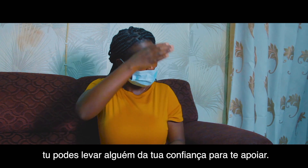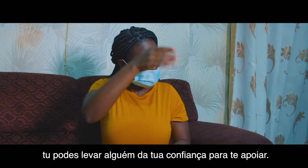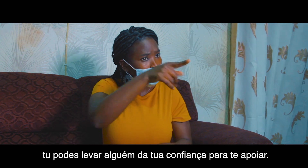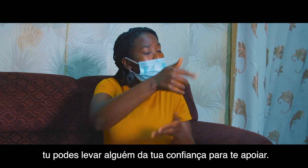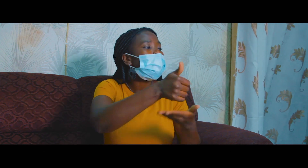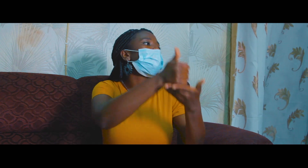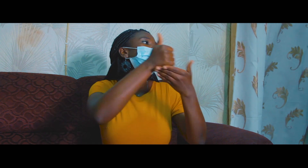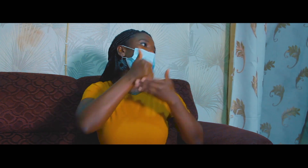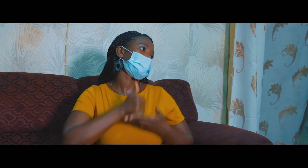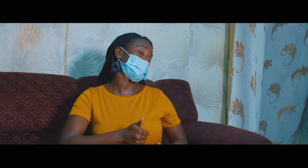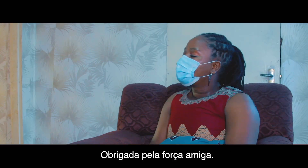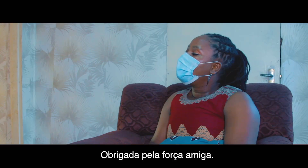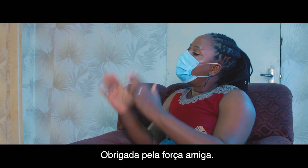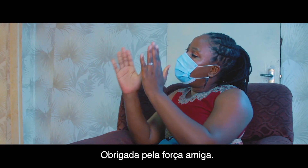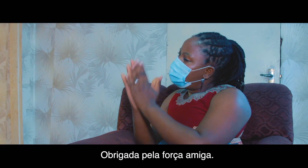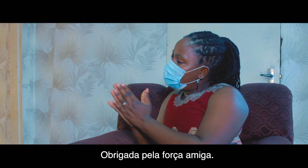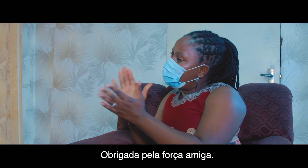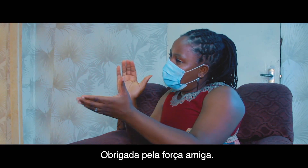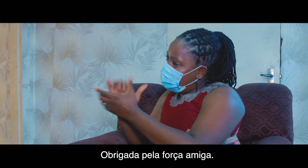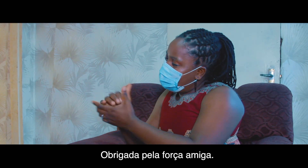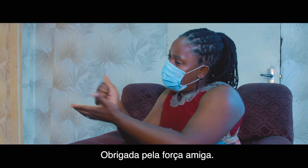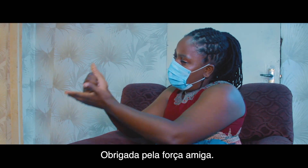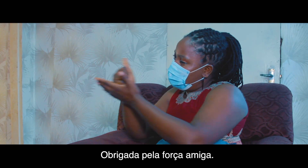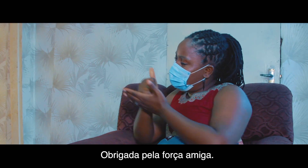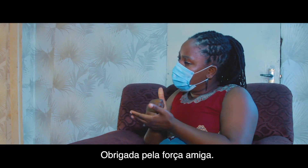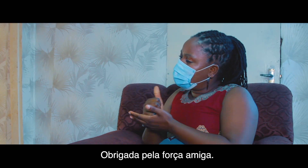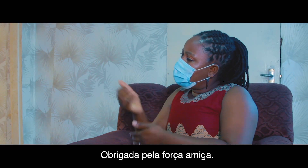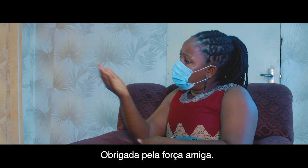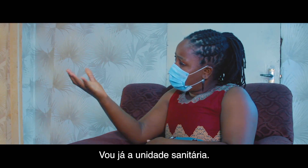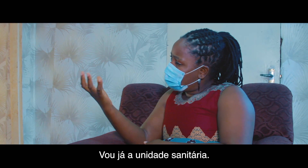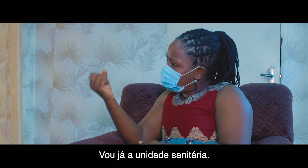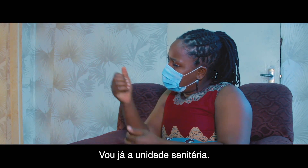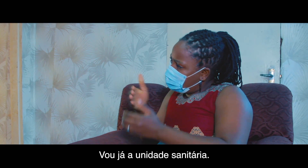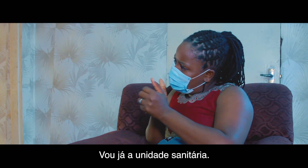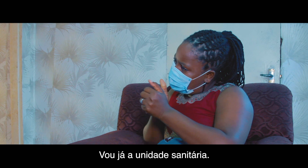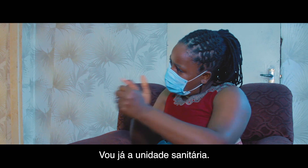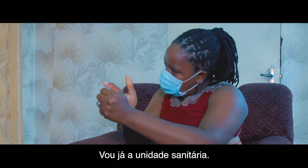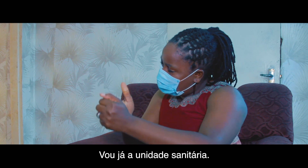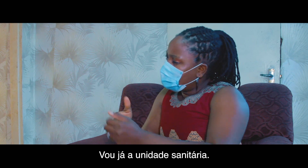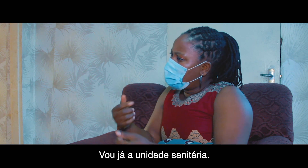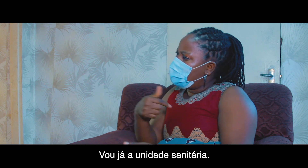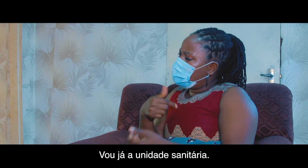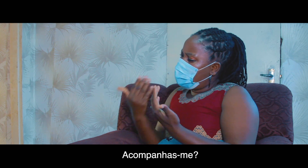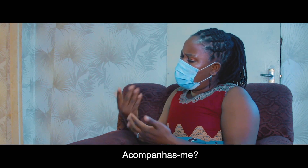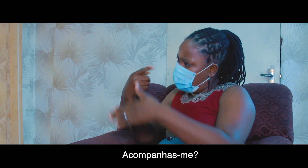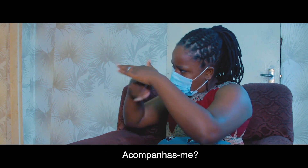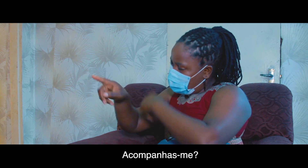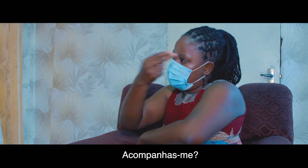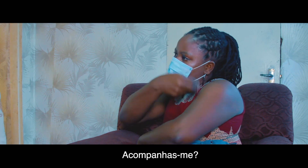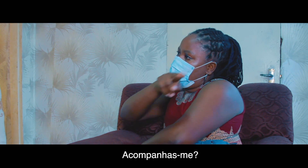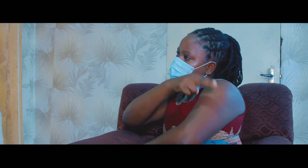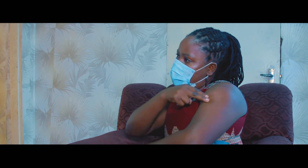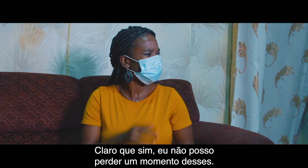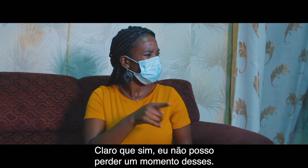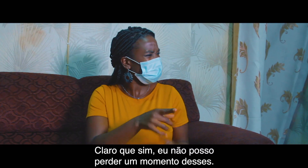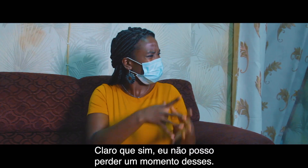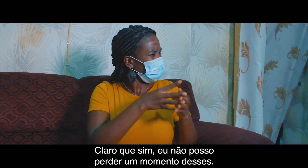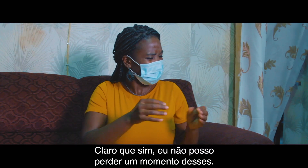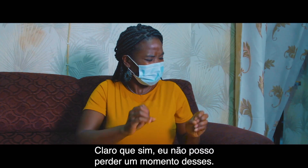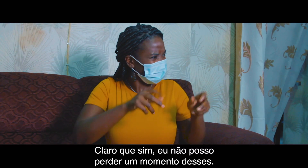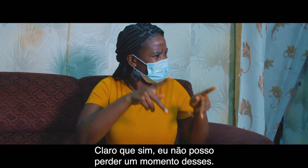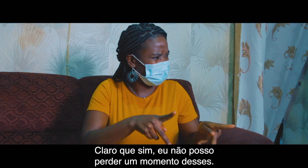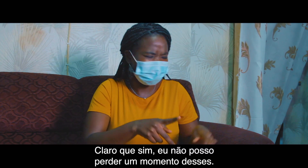para te apoiar. Obrigada pela força, amiga. Vou já à unidade sanitária. Acompanhas-me?